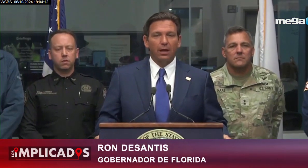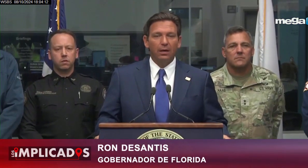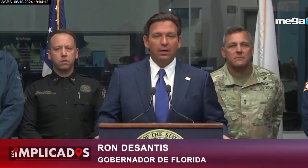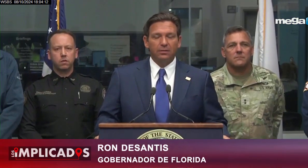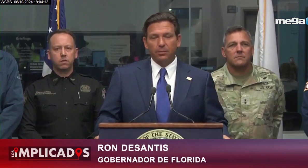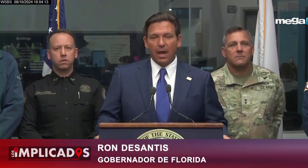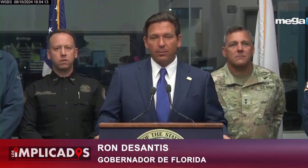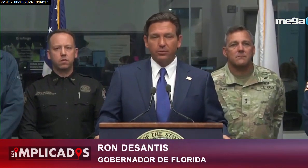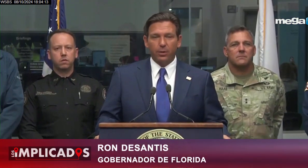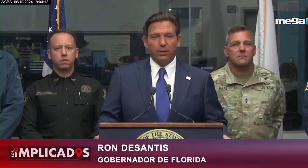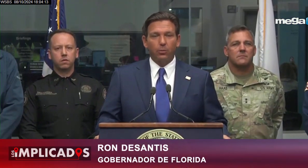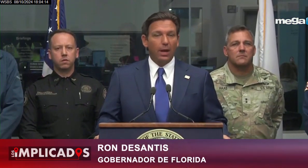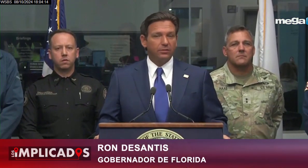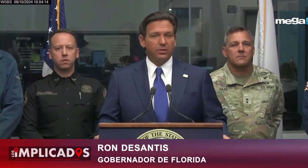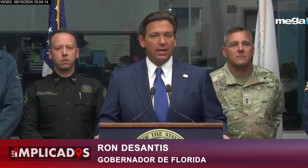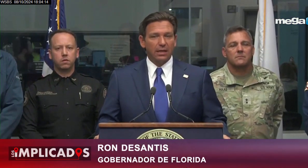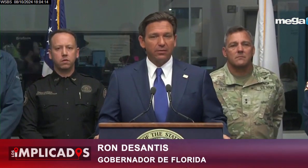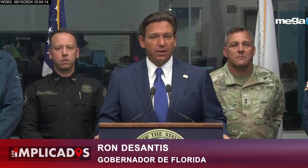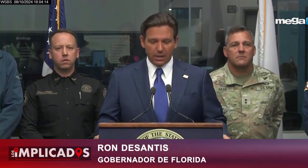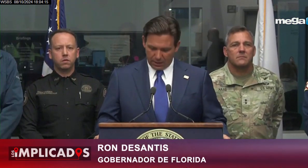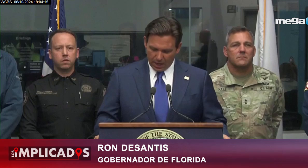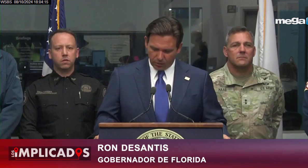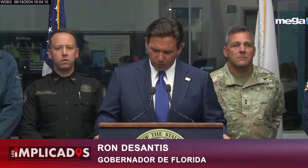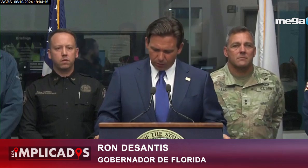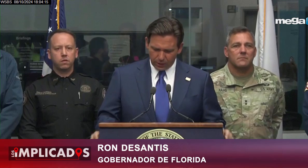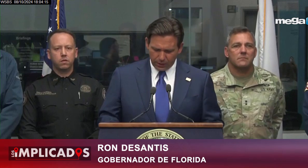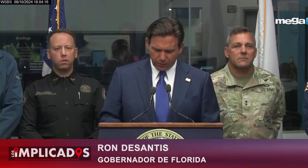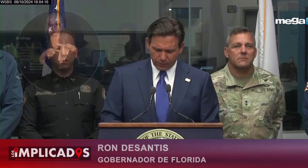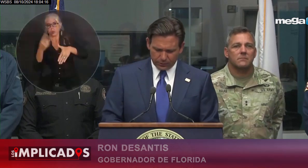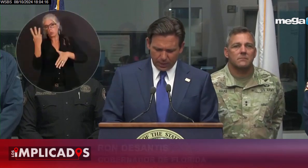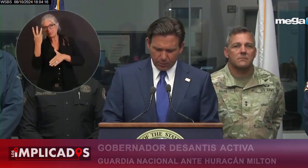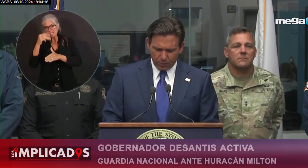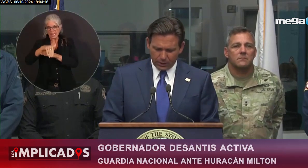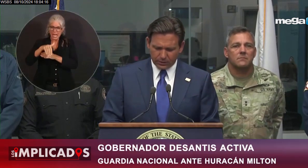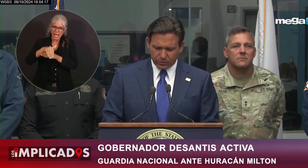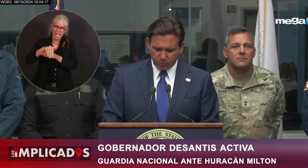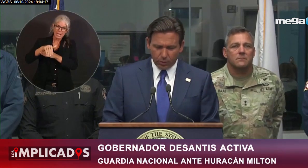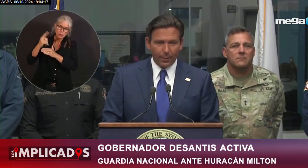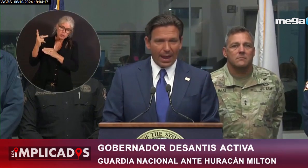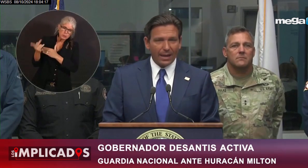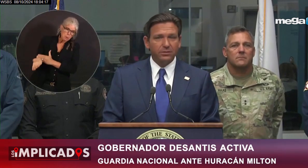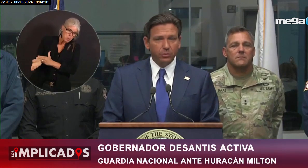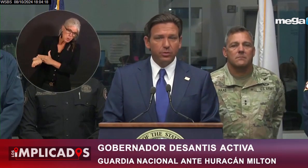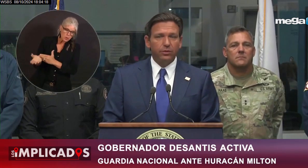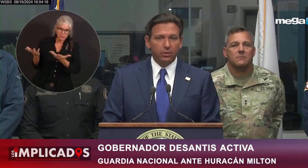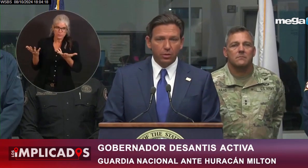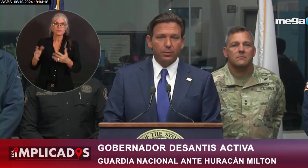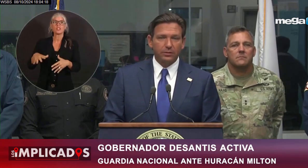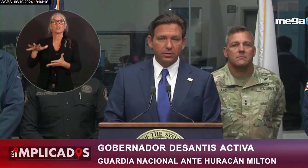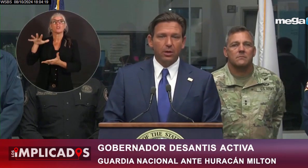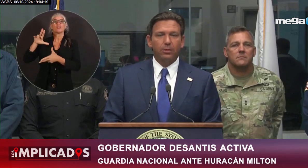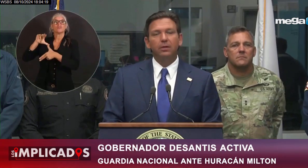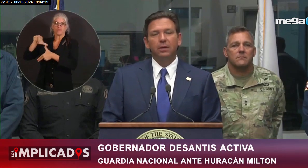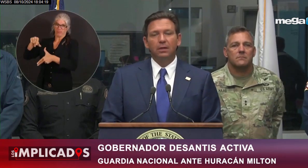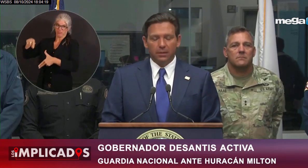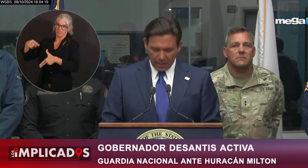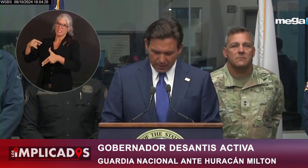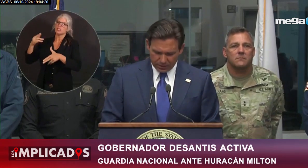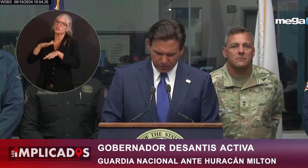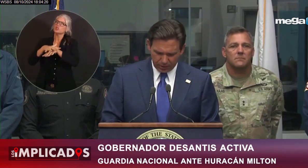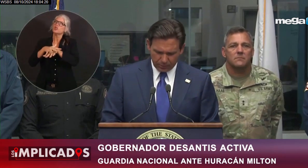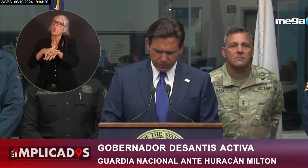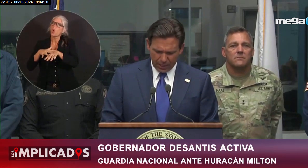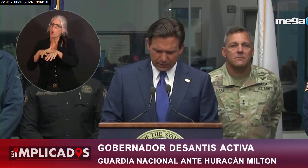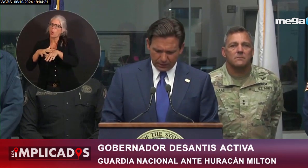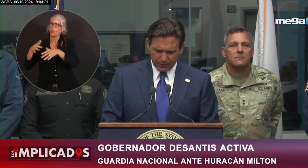of Florida sometime between Wednesday evening. Además, el gobernador de la Florida, Ron DeSantis, anunció la activación de 8,000 miembros de la